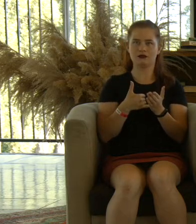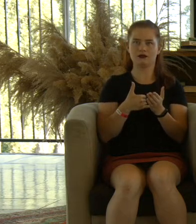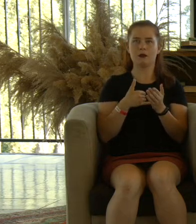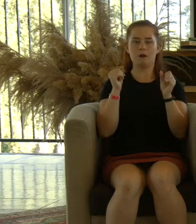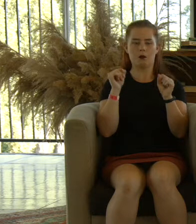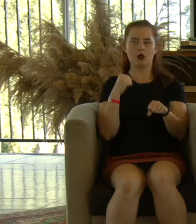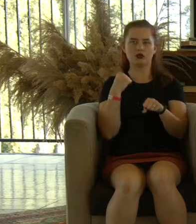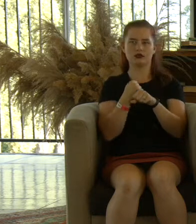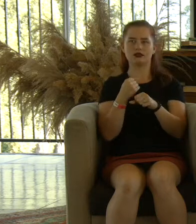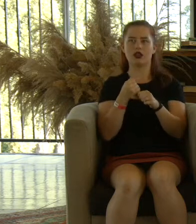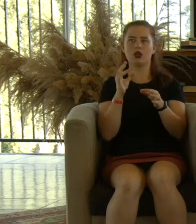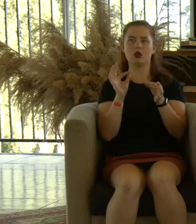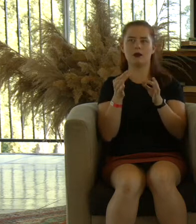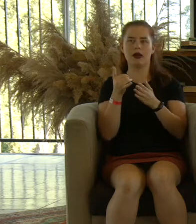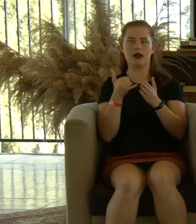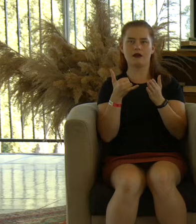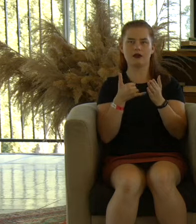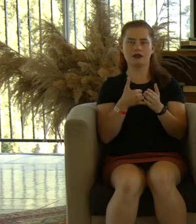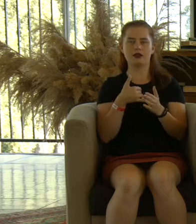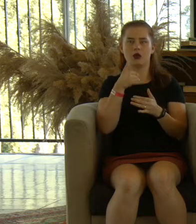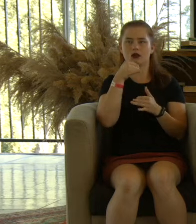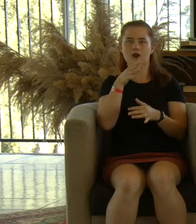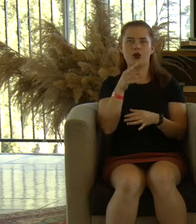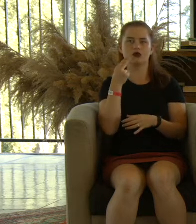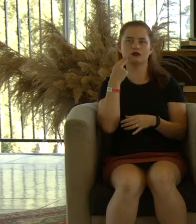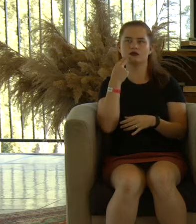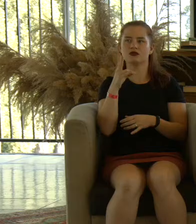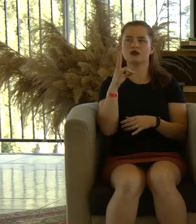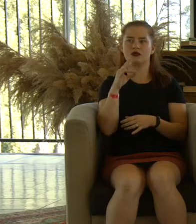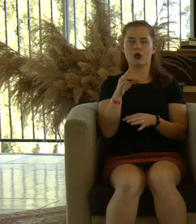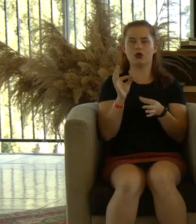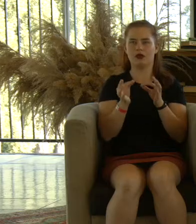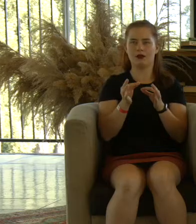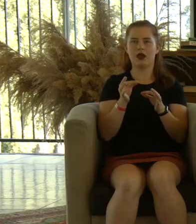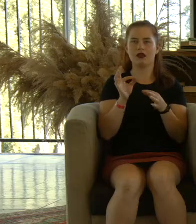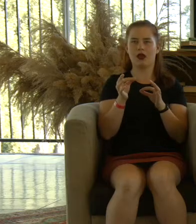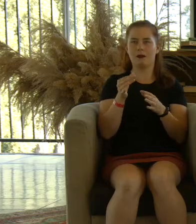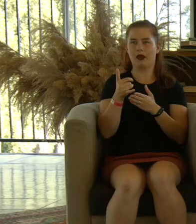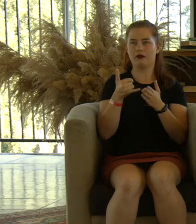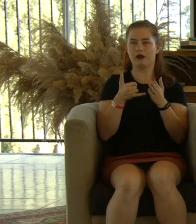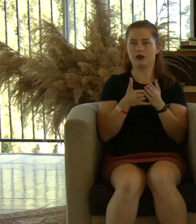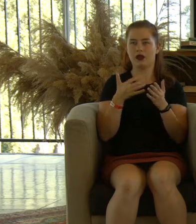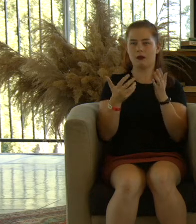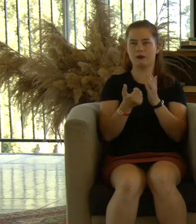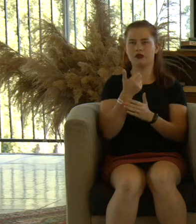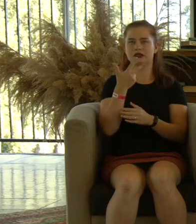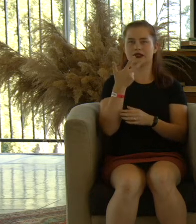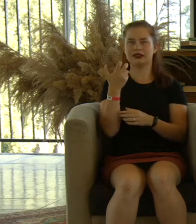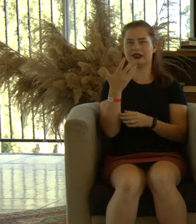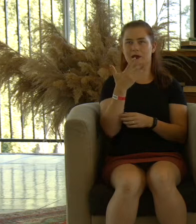сделать нормальное вино. Он не может сделать великое вино, но он может сделать нормальное вино. Но его нормальное вино получится в категории 300-500 гривен